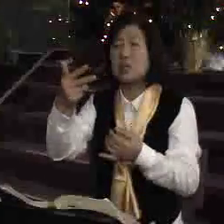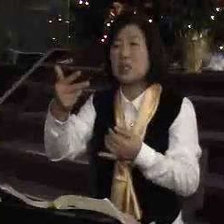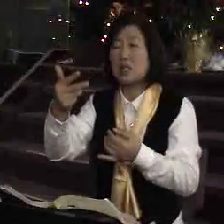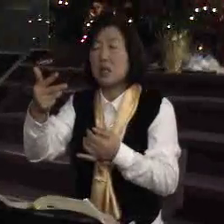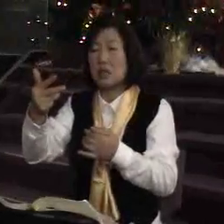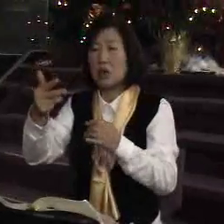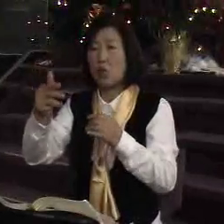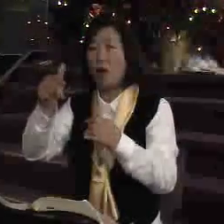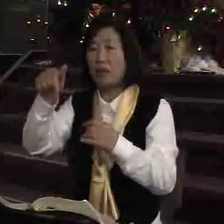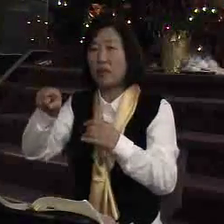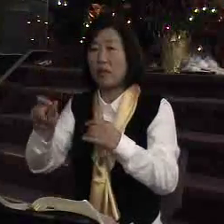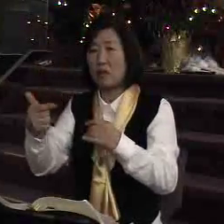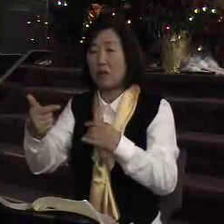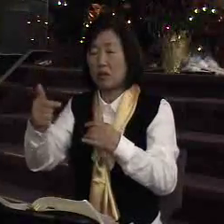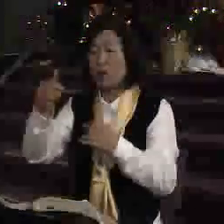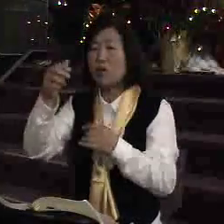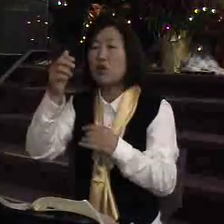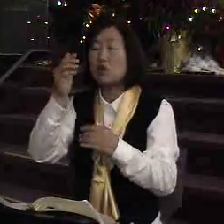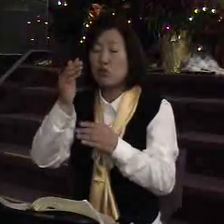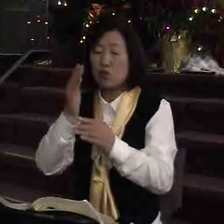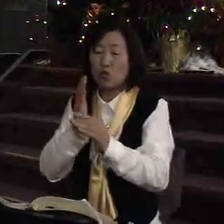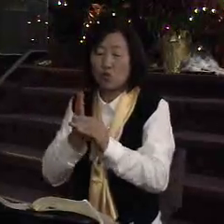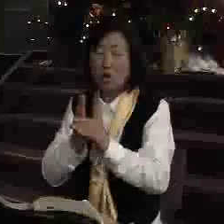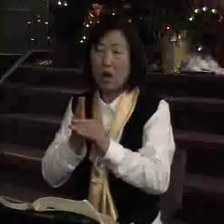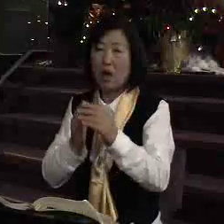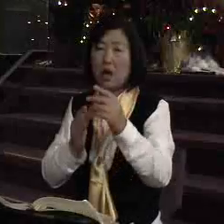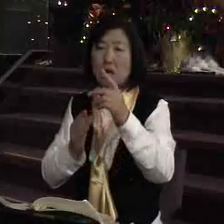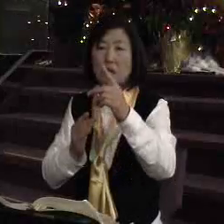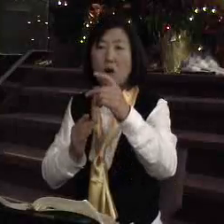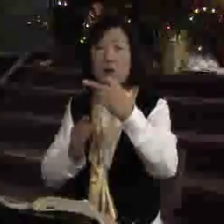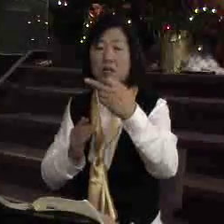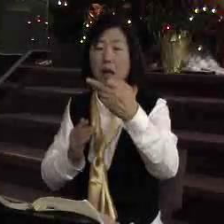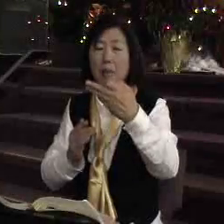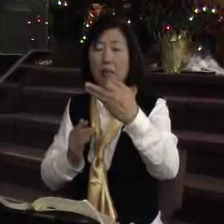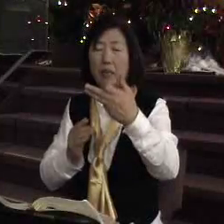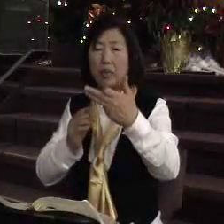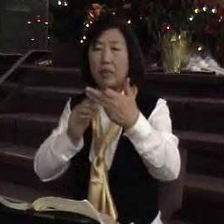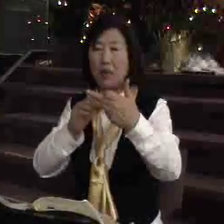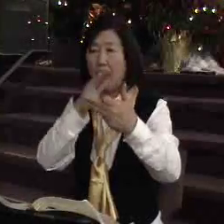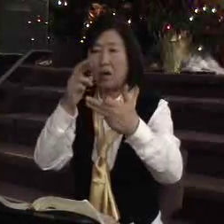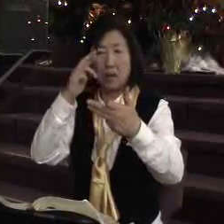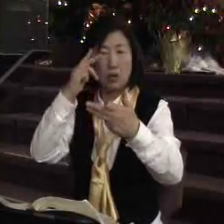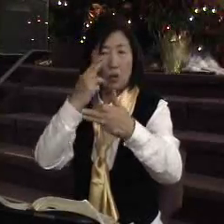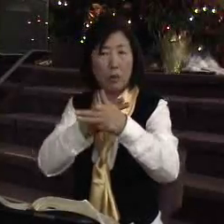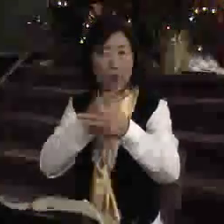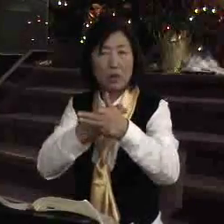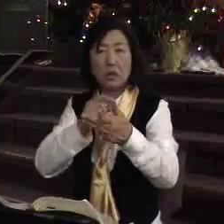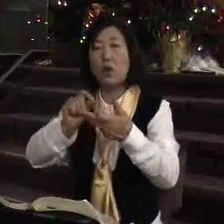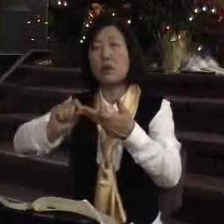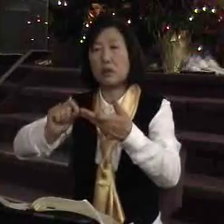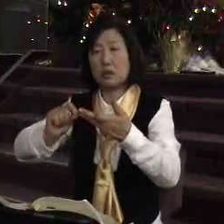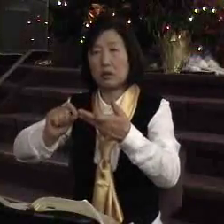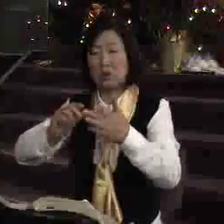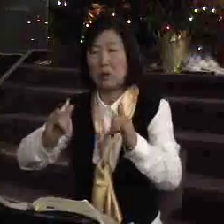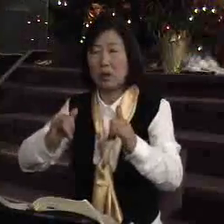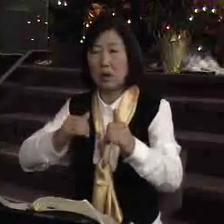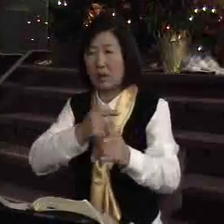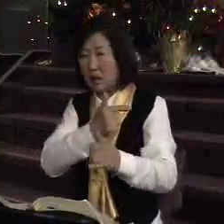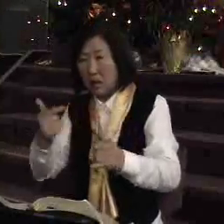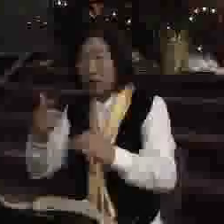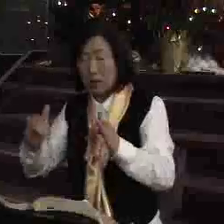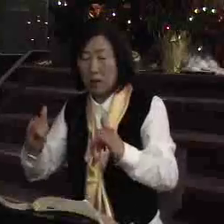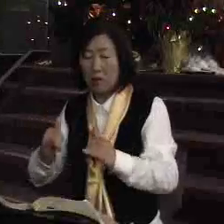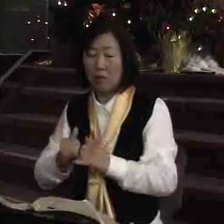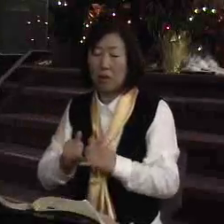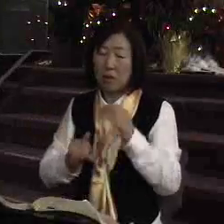쓰게 하십니다. 그분의 편지서가 성경으로 주님께서 허락을 하세요. 대단한 분이죠. 그분의 비결이